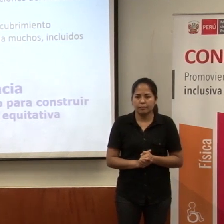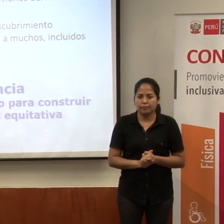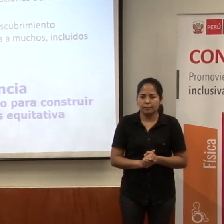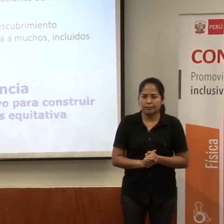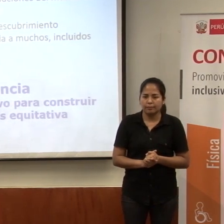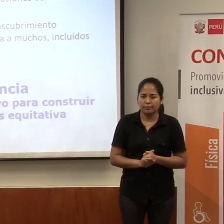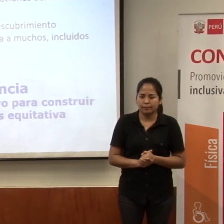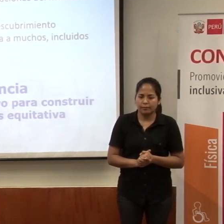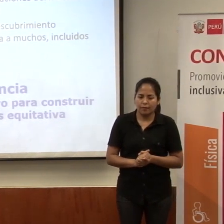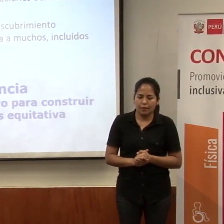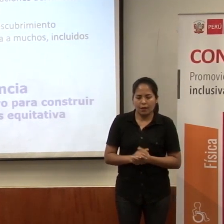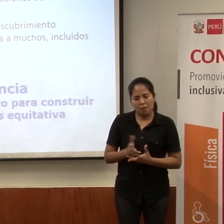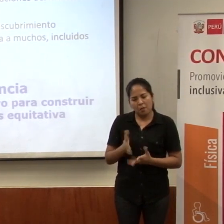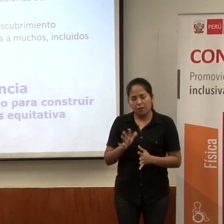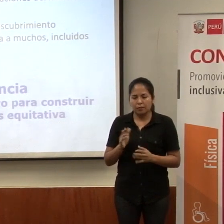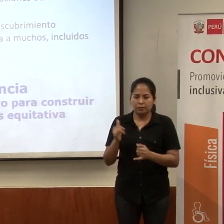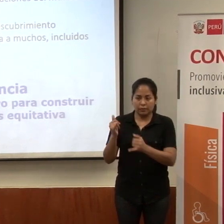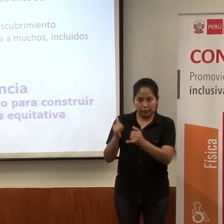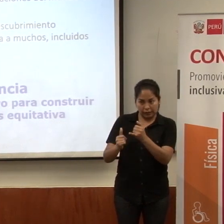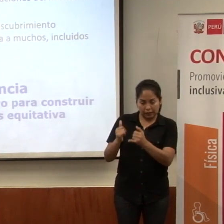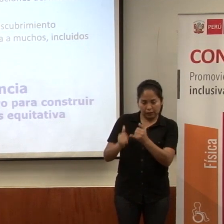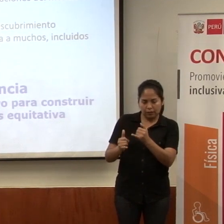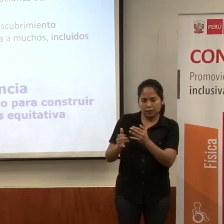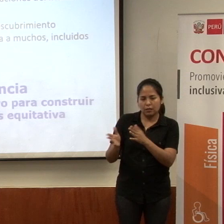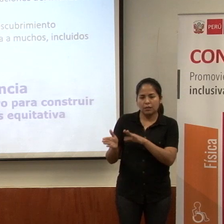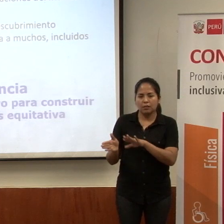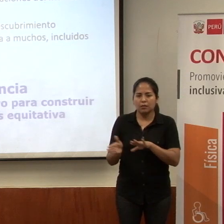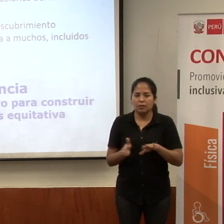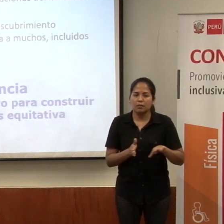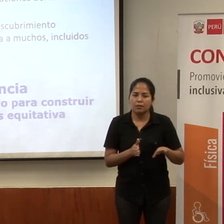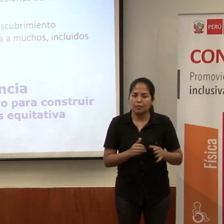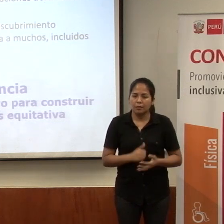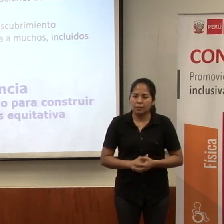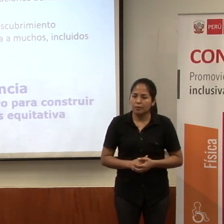Y solamente terminar diciendo que